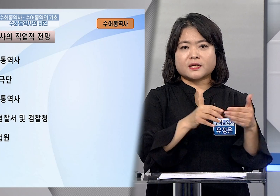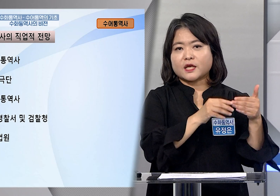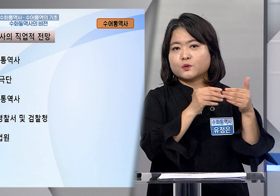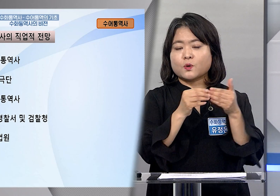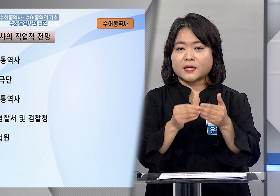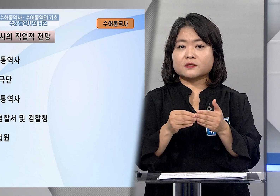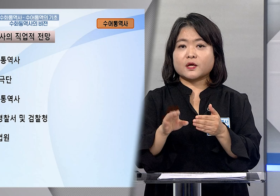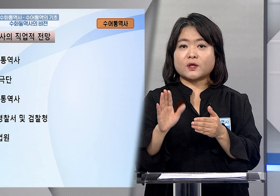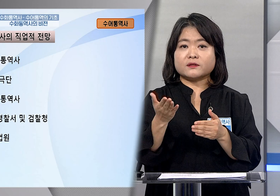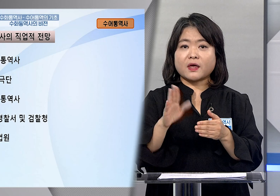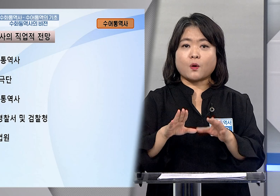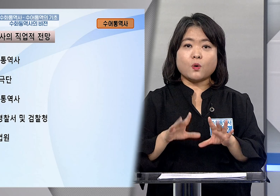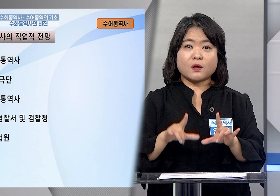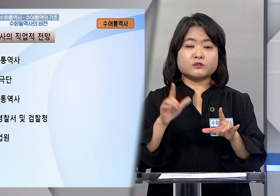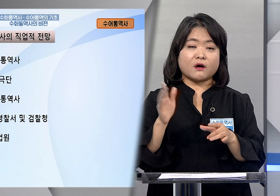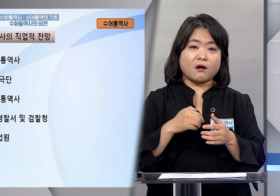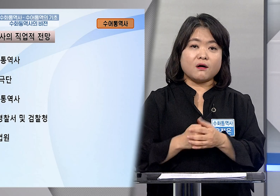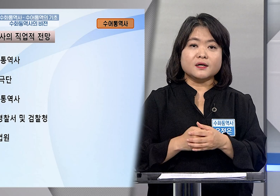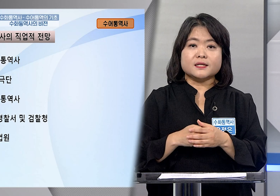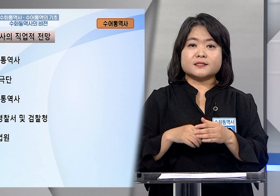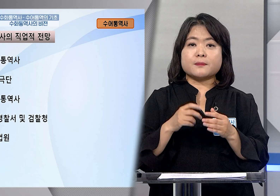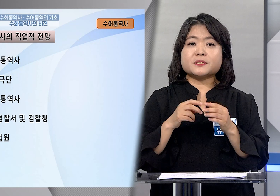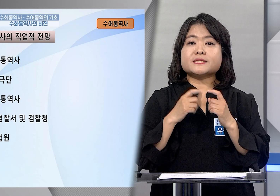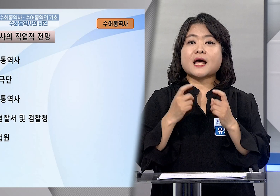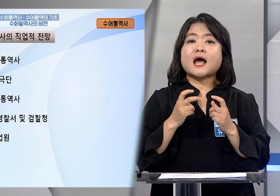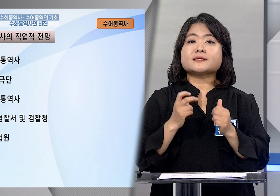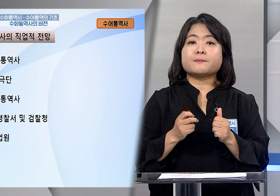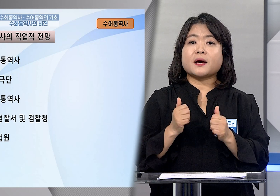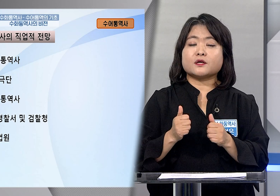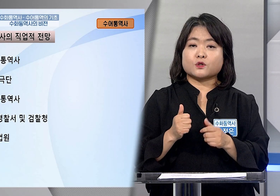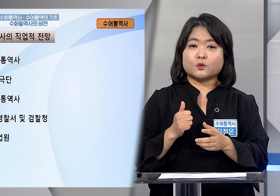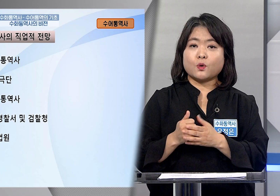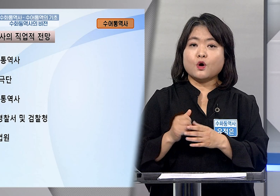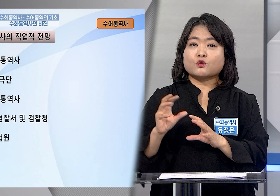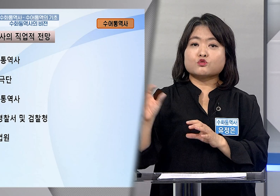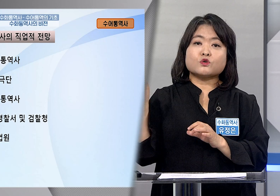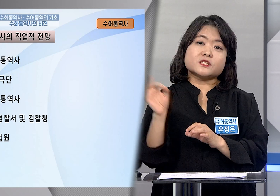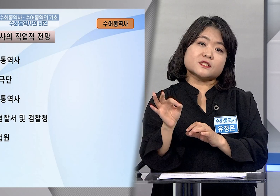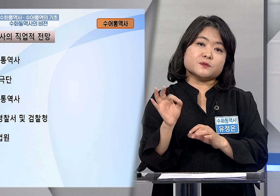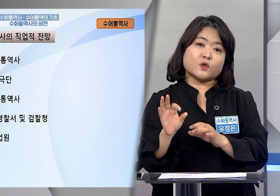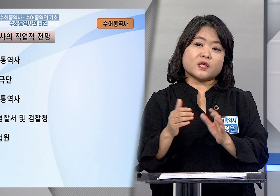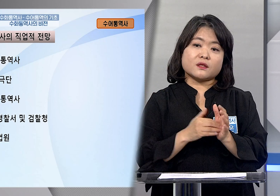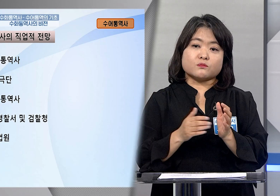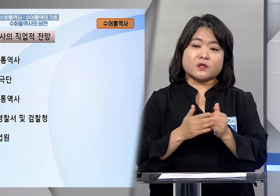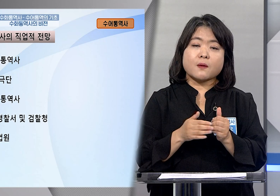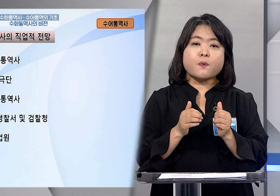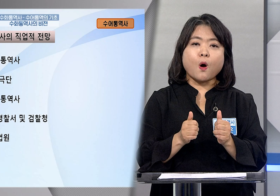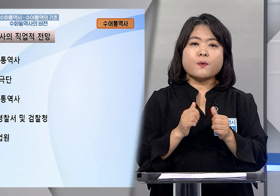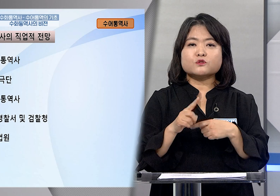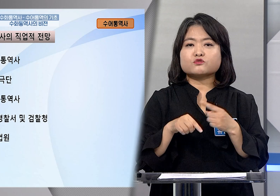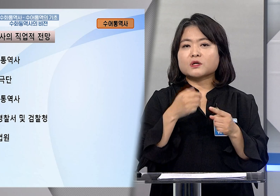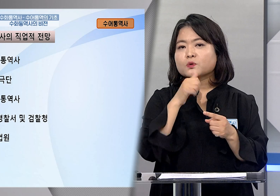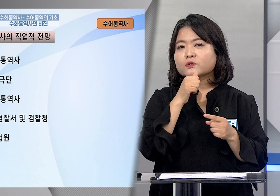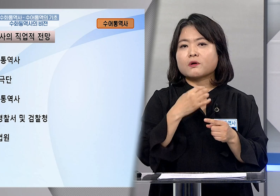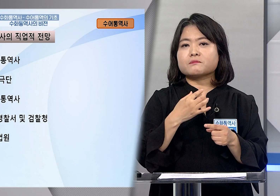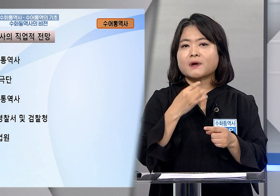데리고 갔어야 됐는데 올해부터 이제 민사재판에서도 국고 지급이 되기 때문에 법원 수화